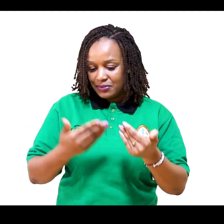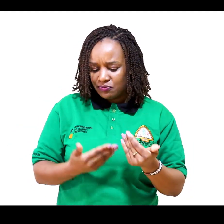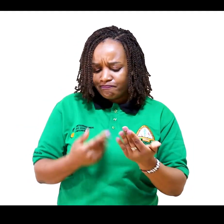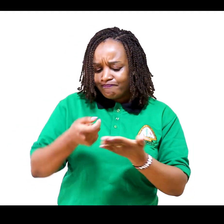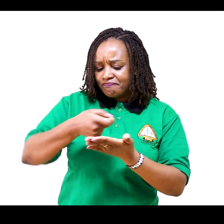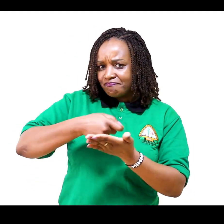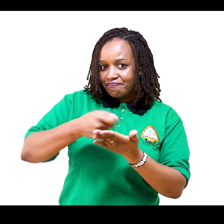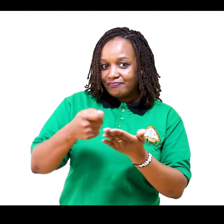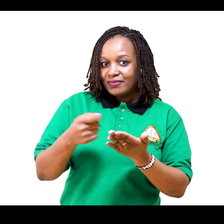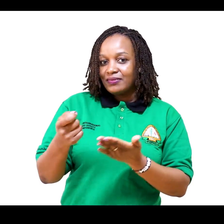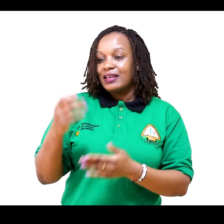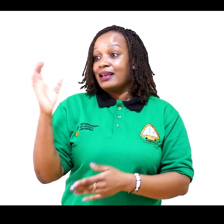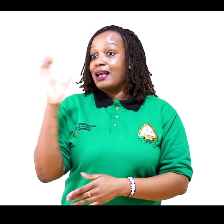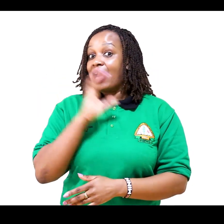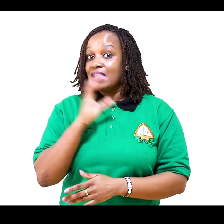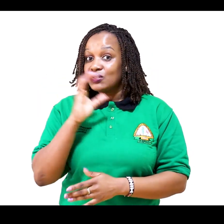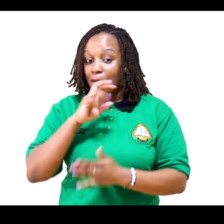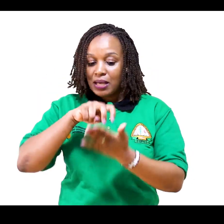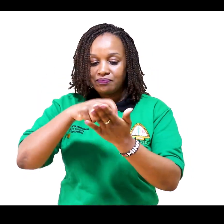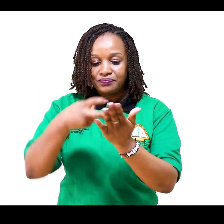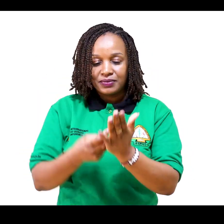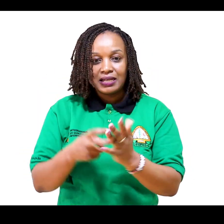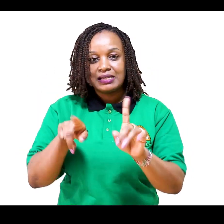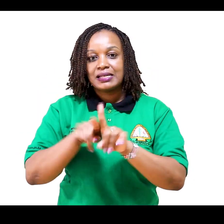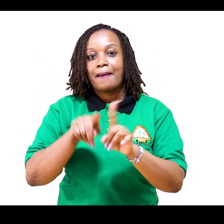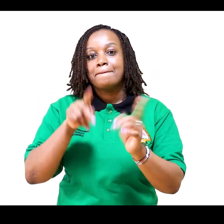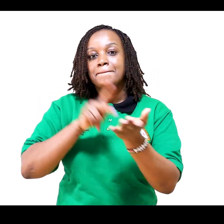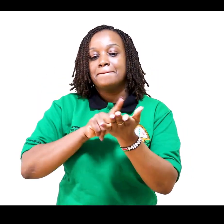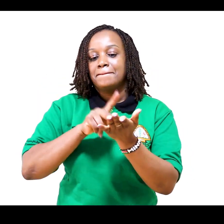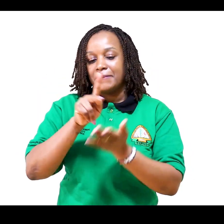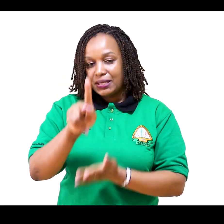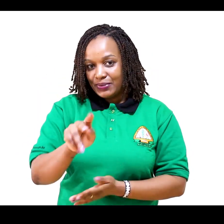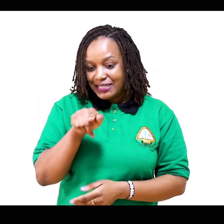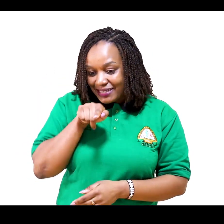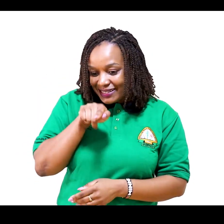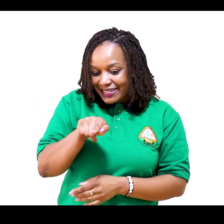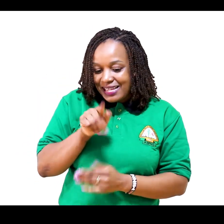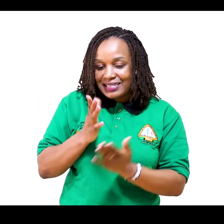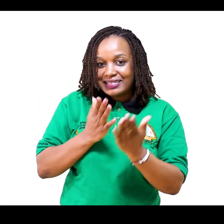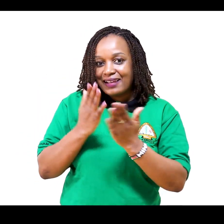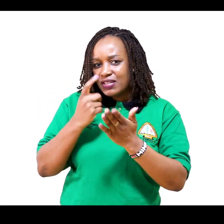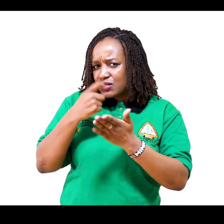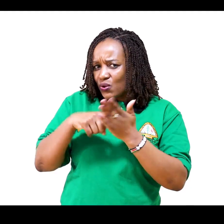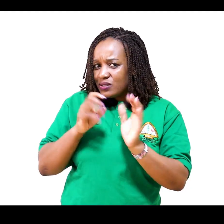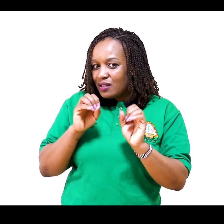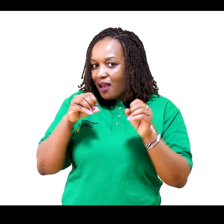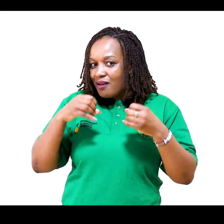mapokezi ya sampuli, kusainiwa kwa mkataba wa mteja na malipo. Huduma hii inagharimu